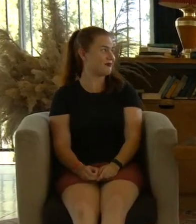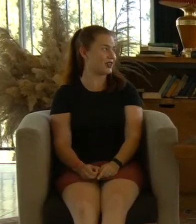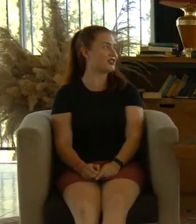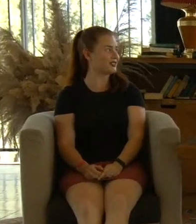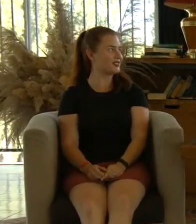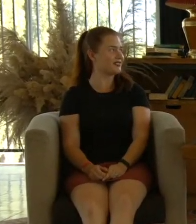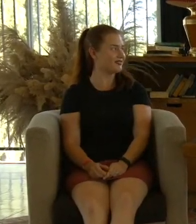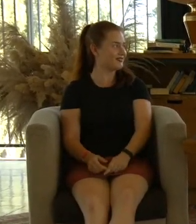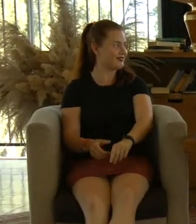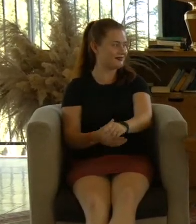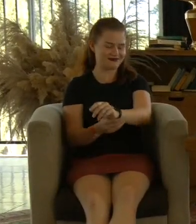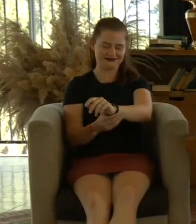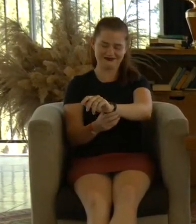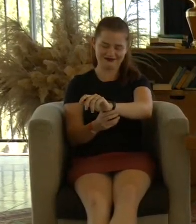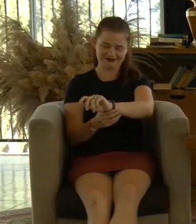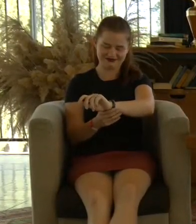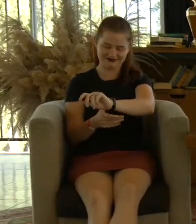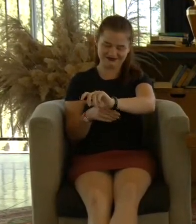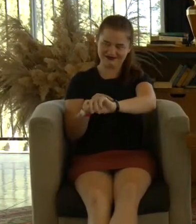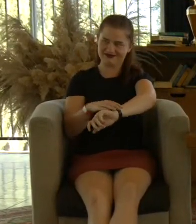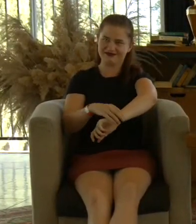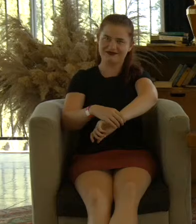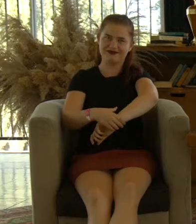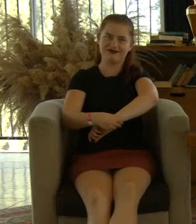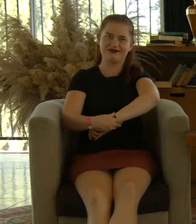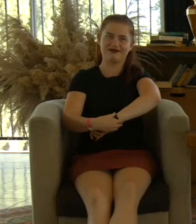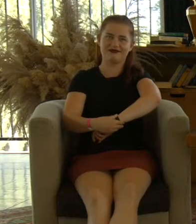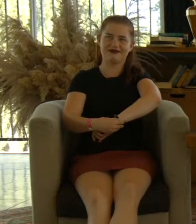белое? Красное.